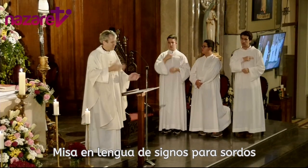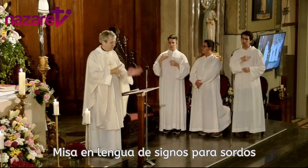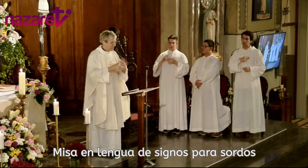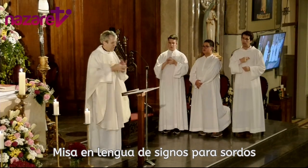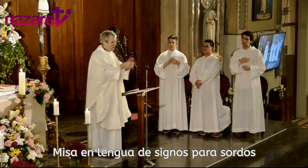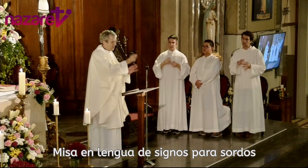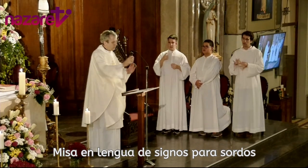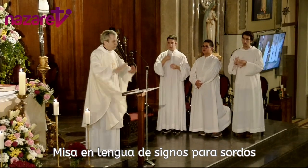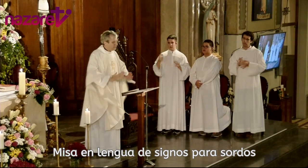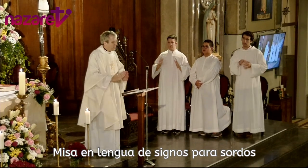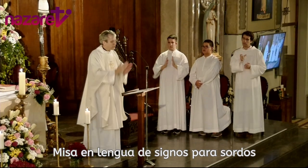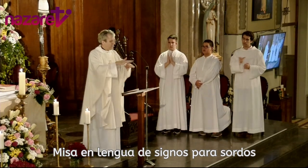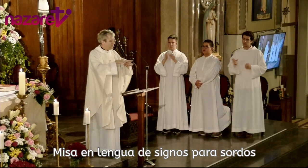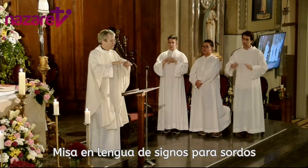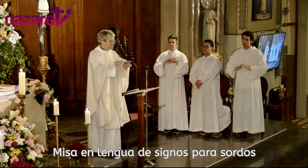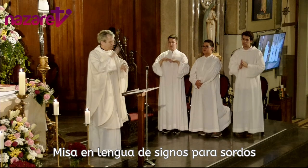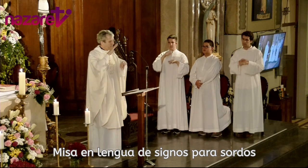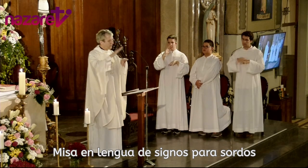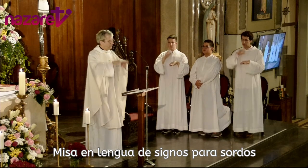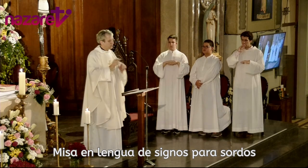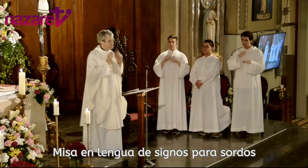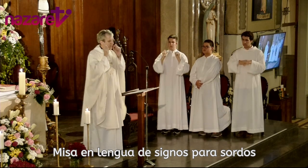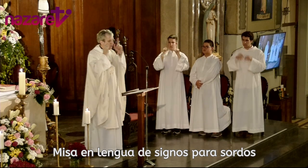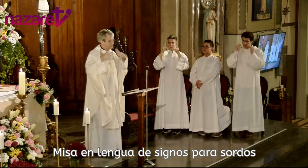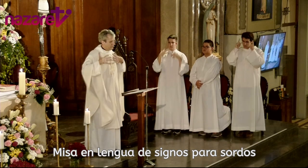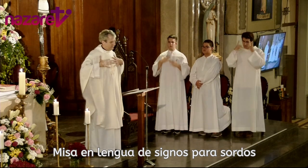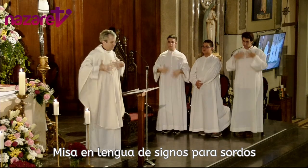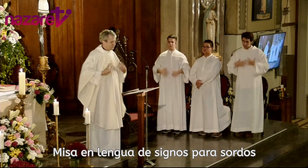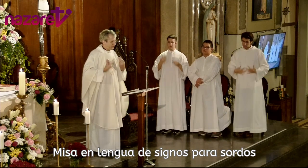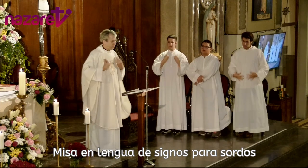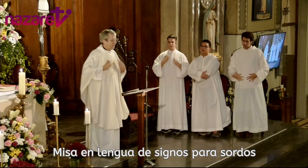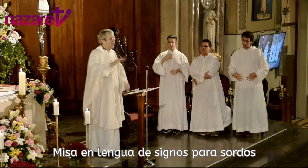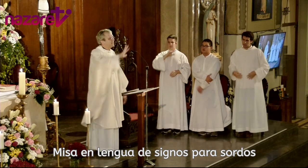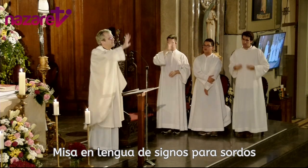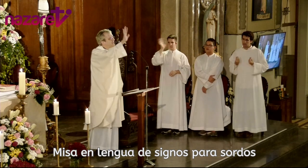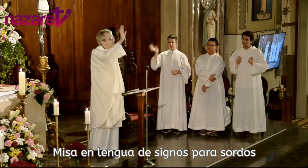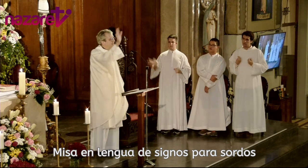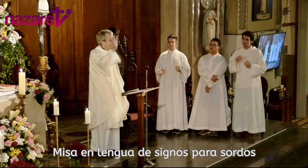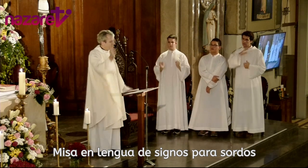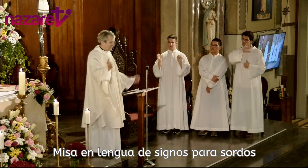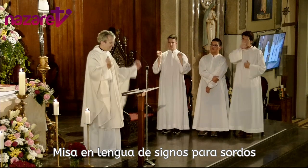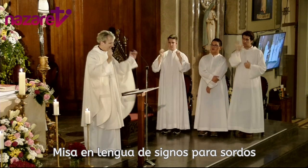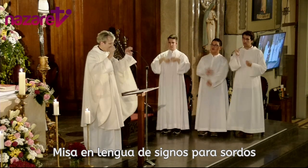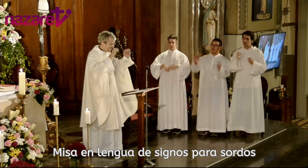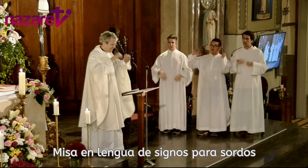Católica, la comunión de los santos, el perdón de los pecados, la resurrección de la carne y la vida eterna.